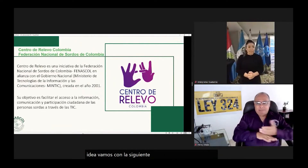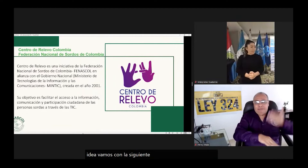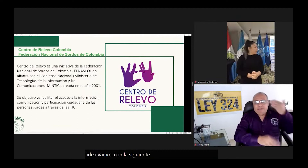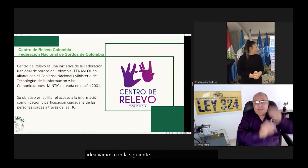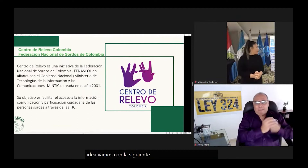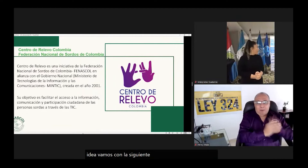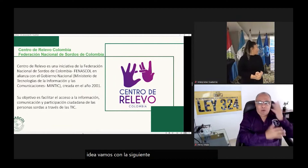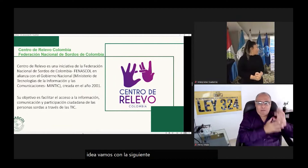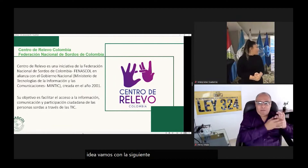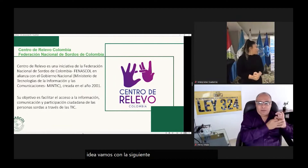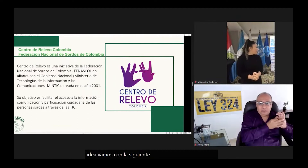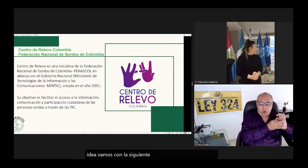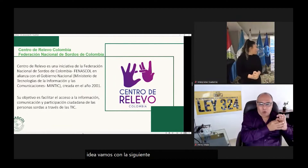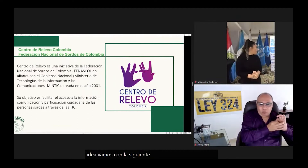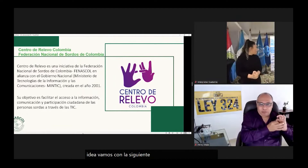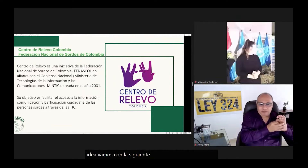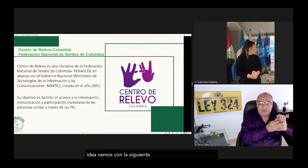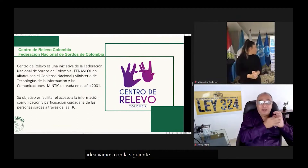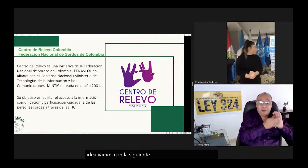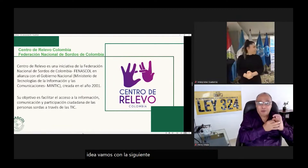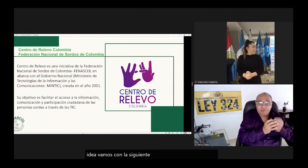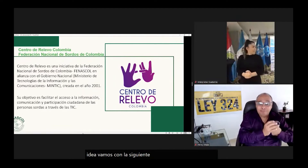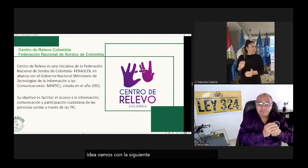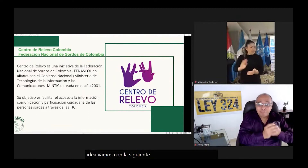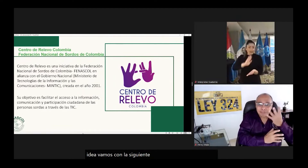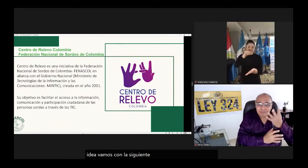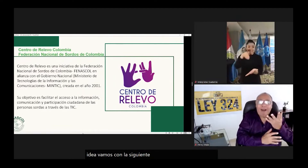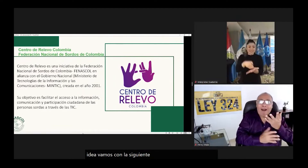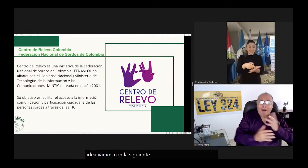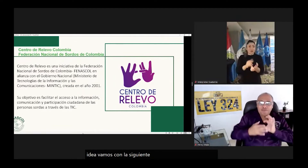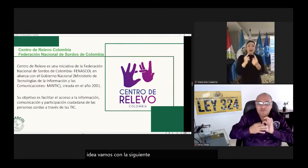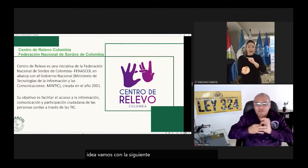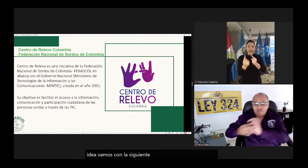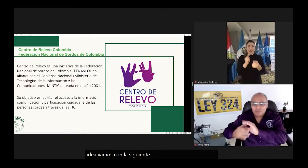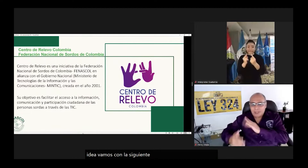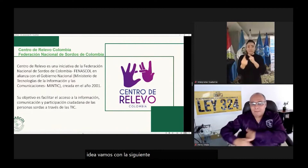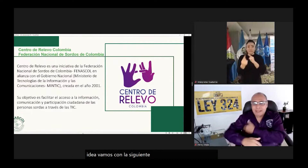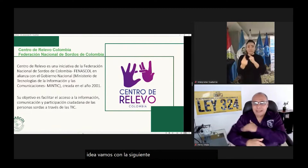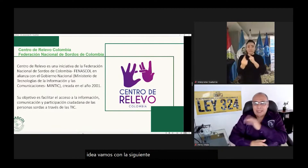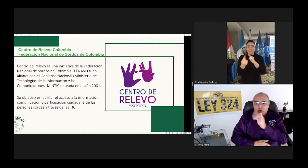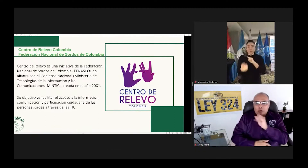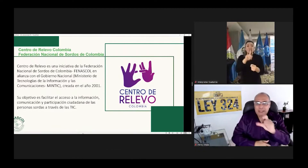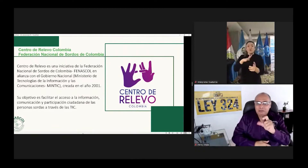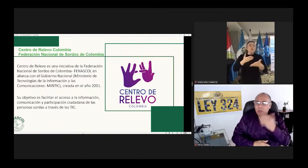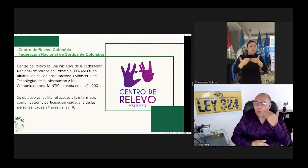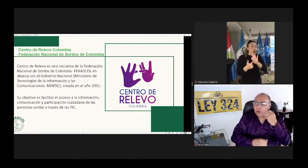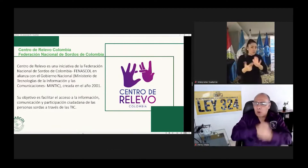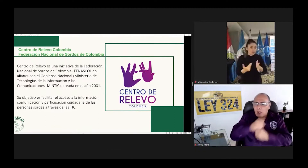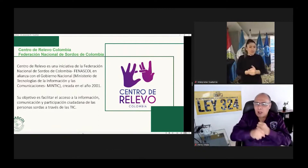El Centro de Relevo fue una idea que surgió desde FENASCOL y